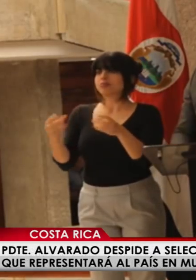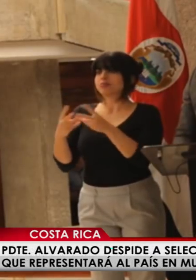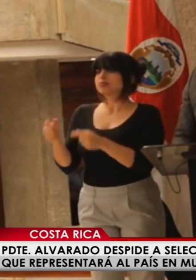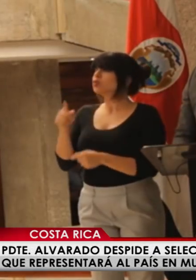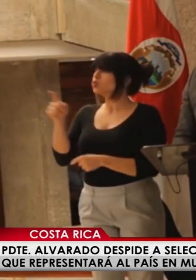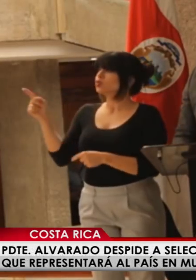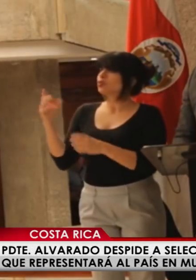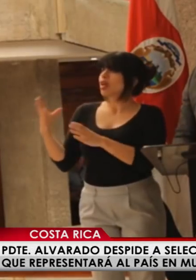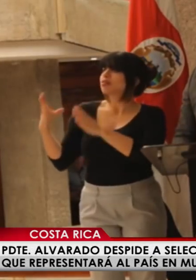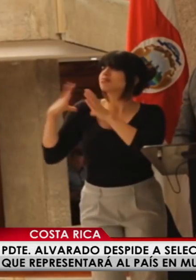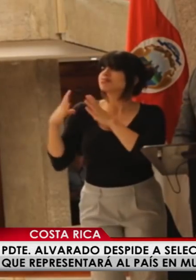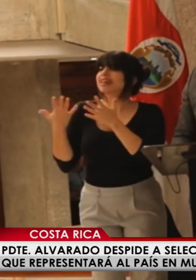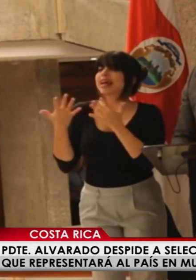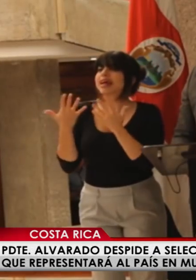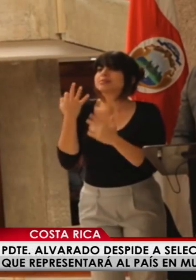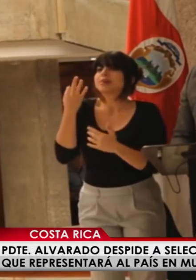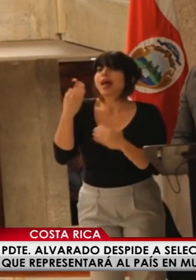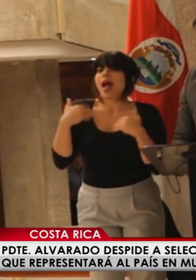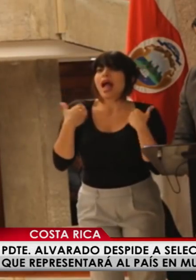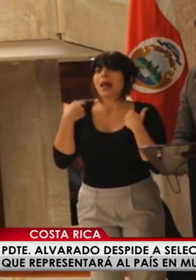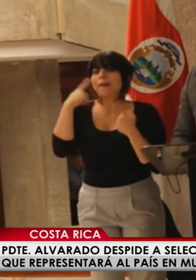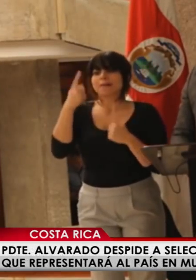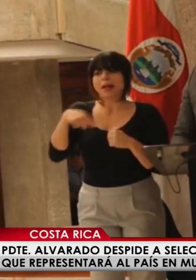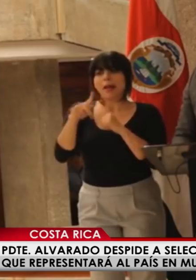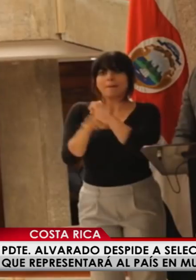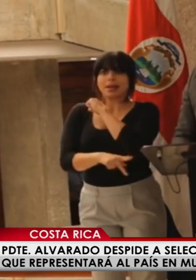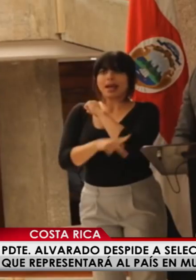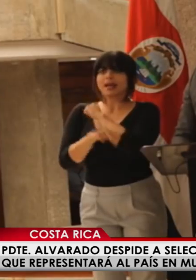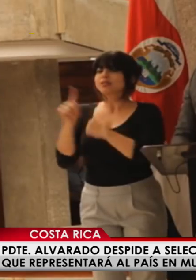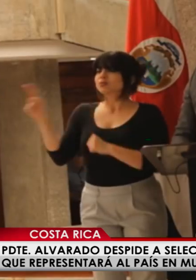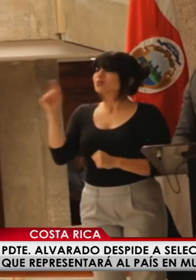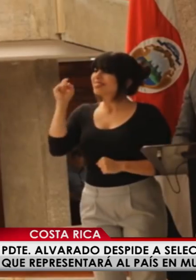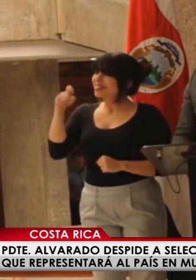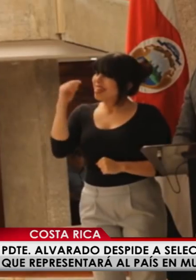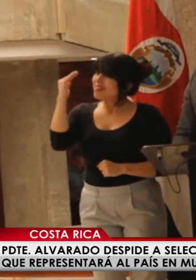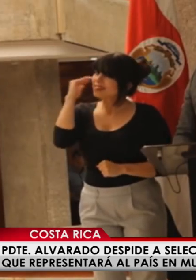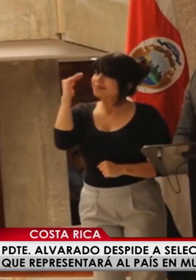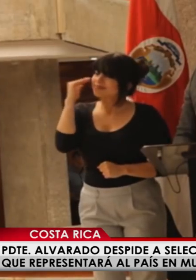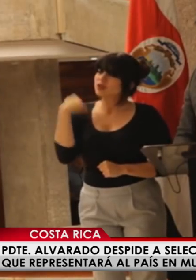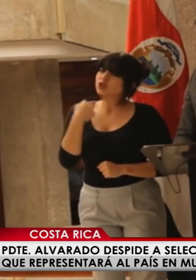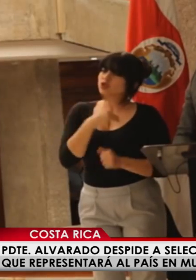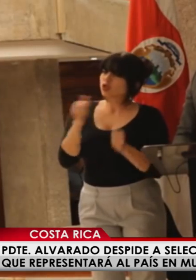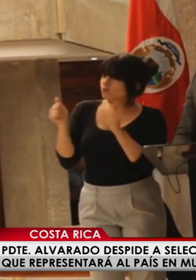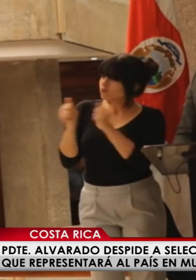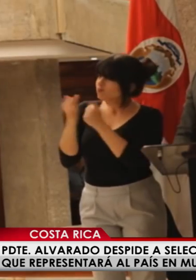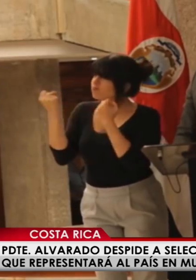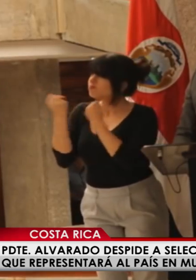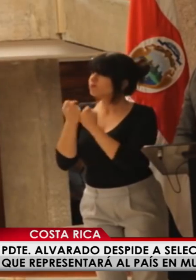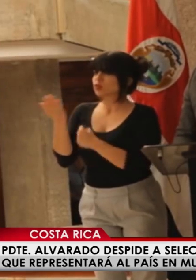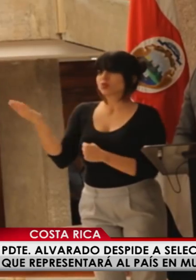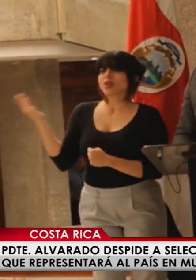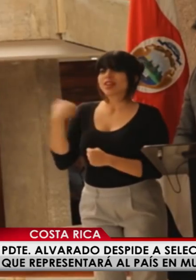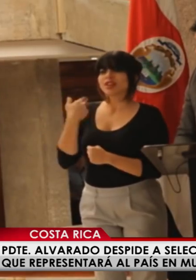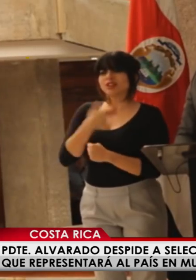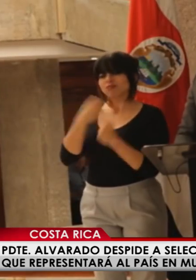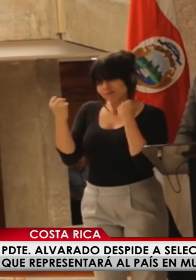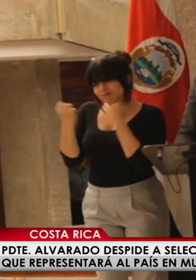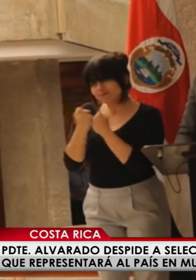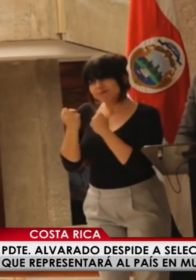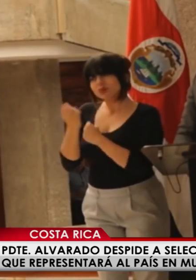son portadores de esperanza y alegría para este país. Sepan que estamos con ustedes. Estamos con